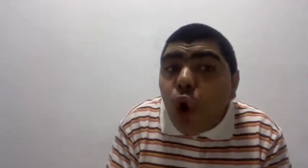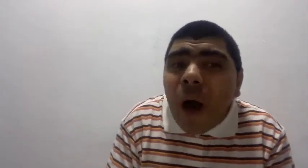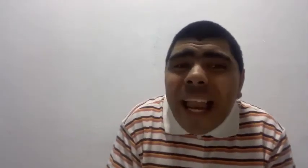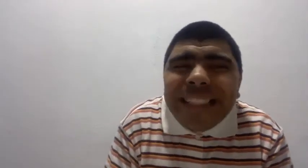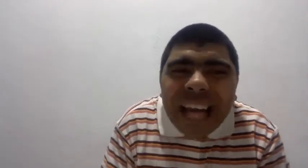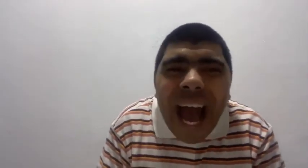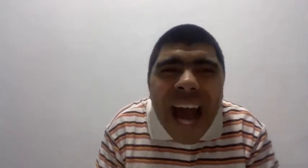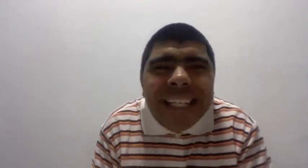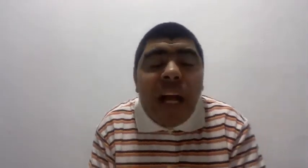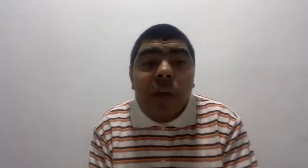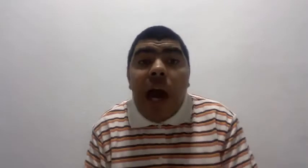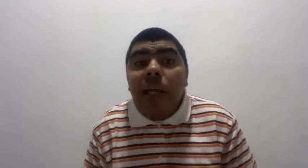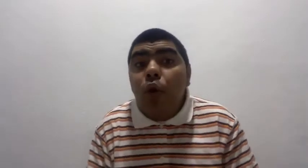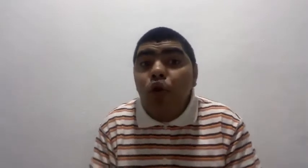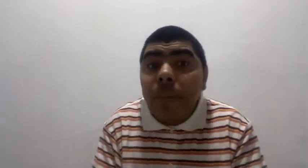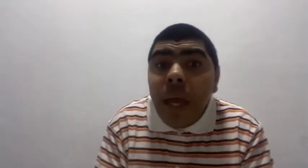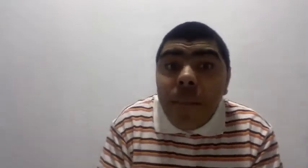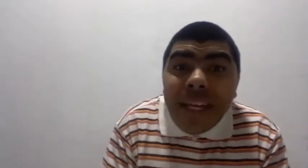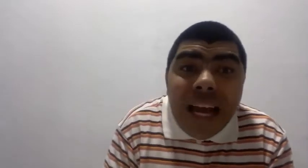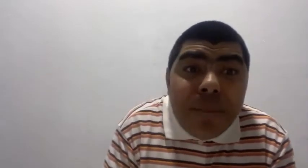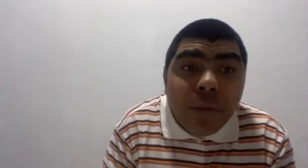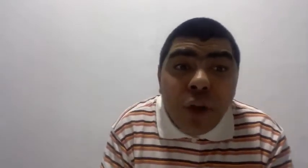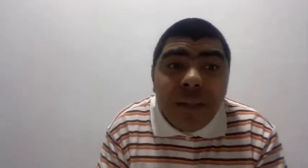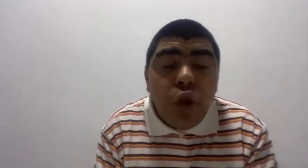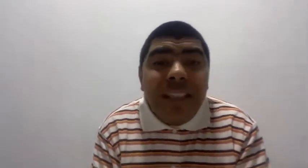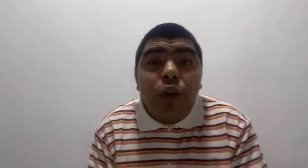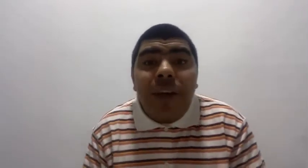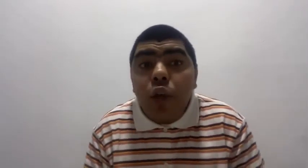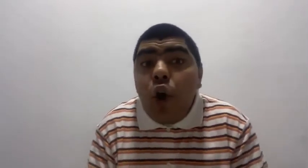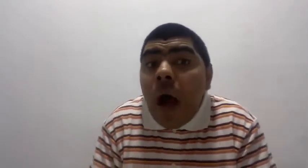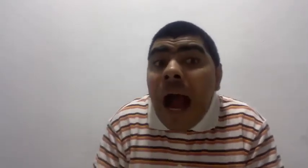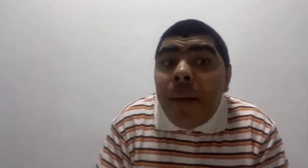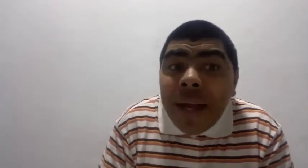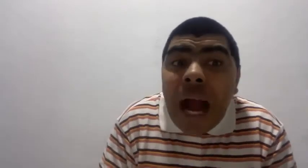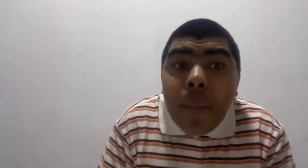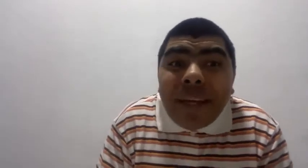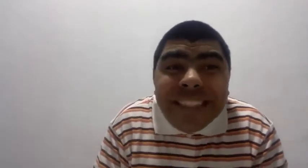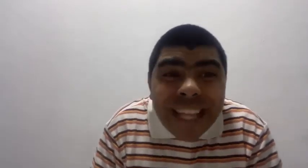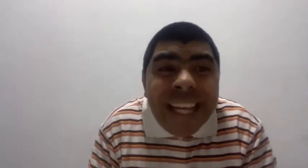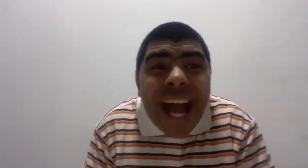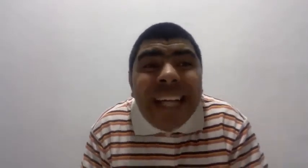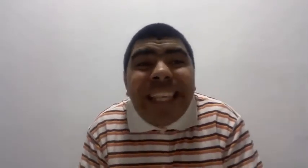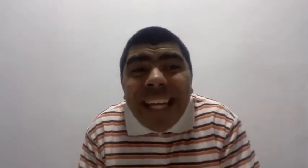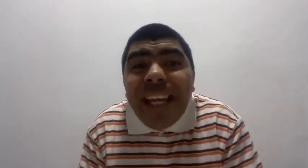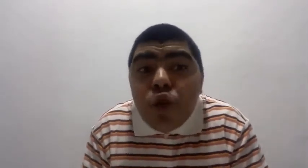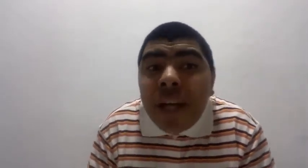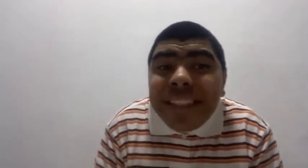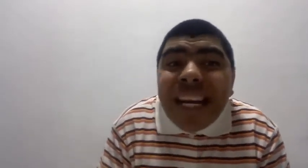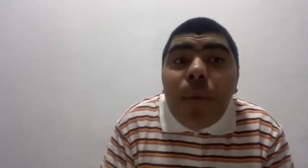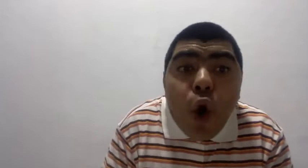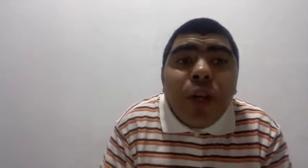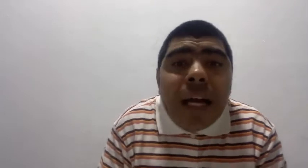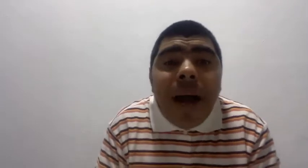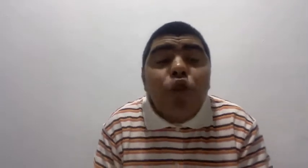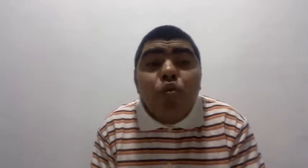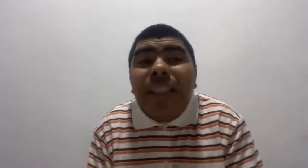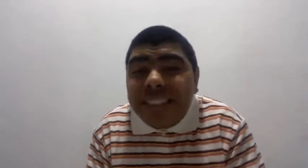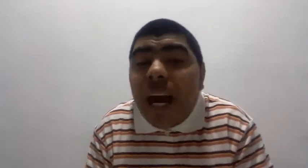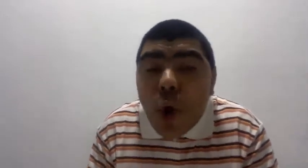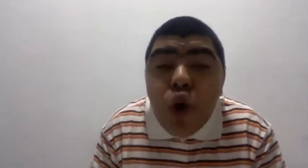todas las áreas, aleluya, mi alma adora el Cordero de Dios, amén. Aprender a tener en nuestra boca, hermano, en nuestra boca,